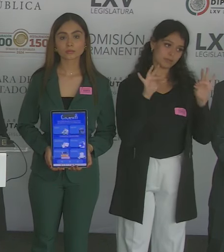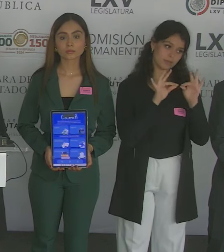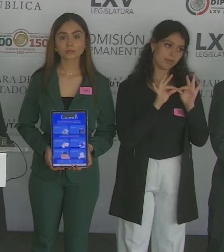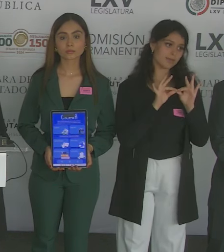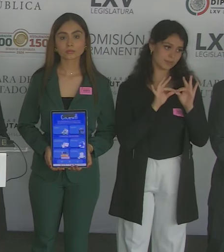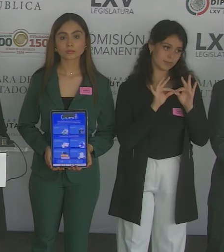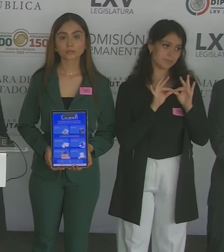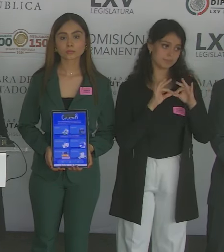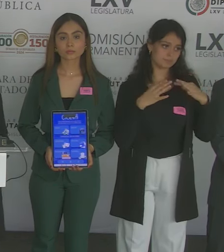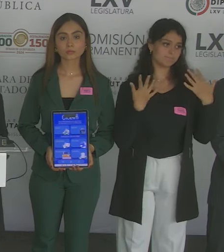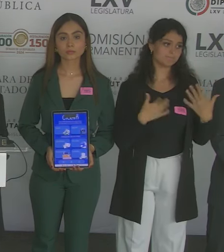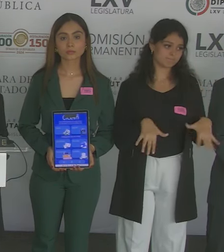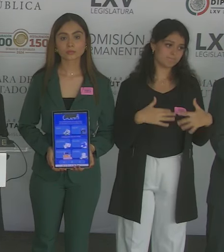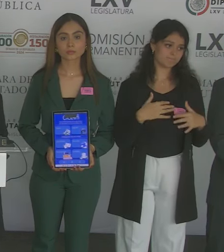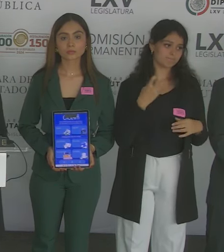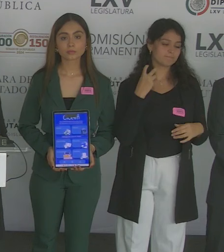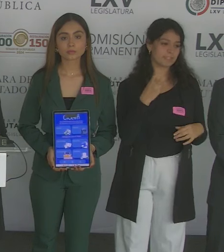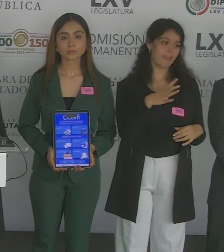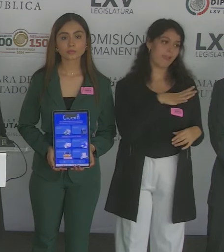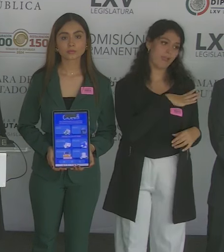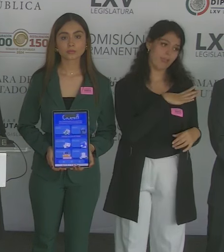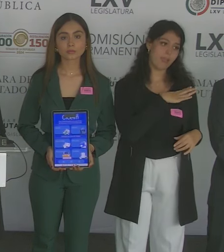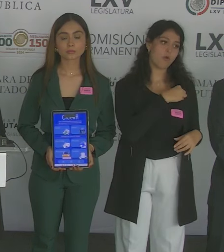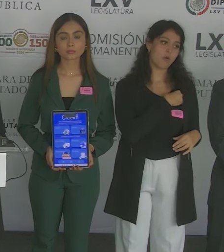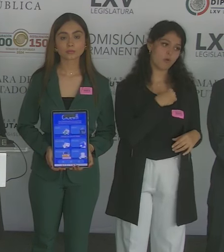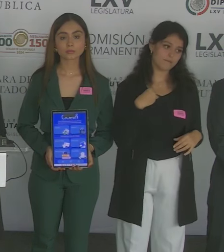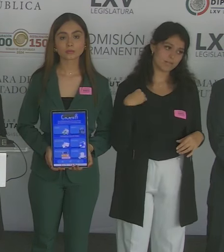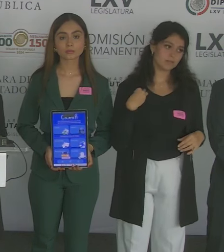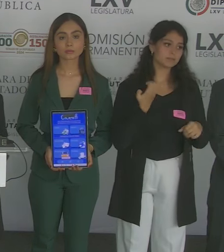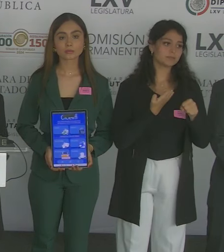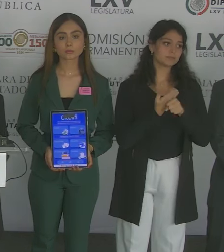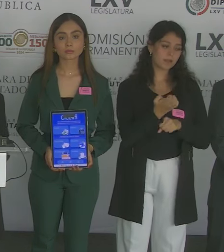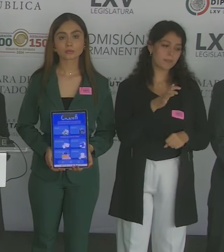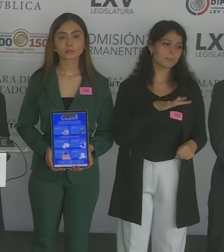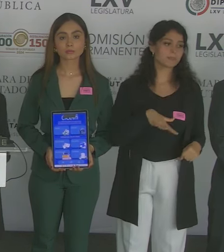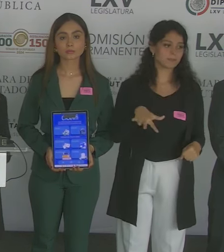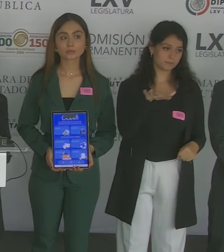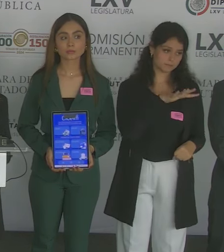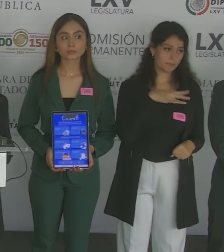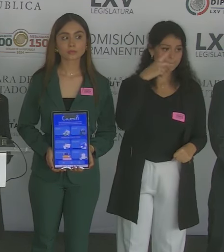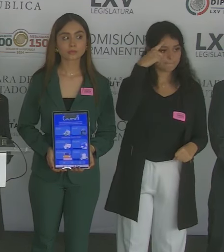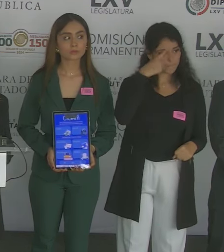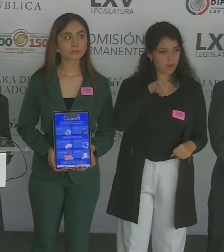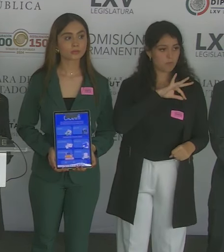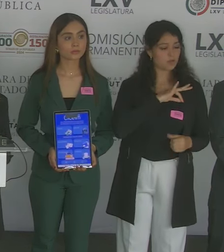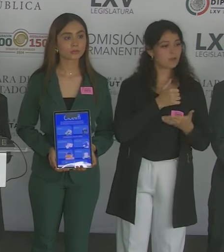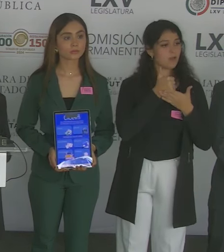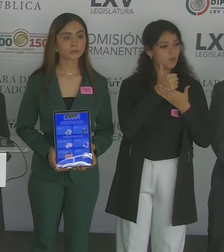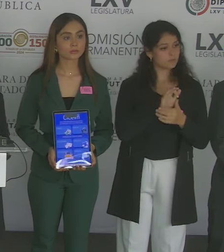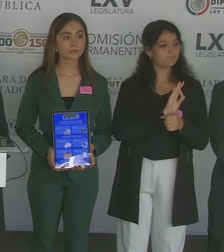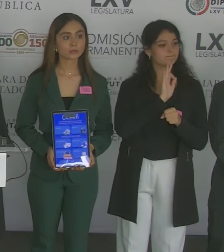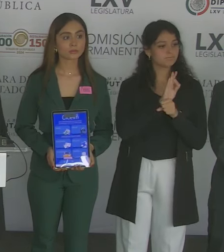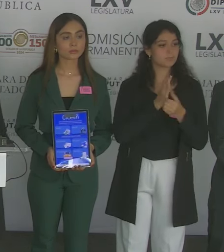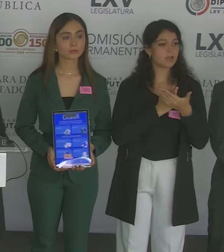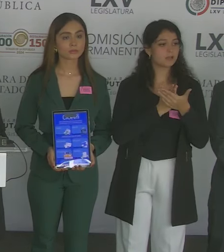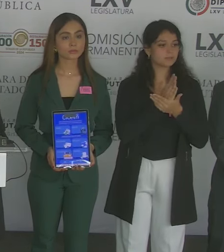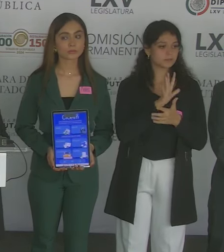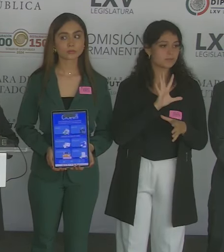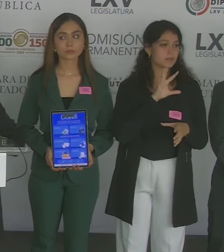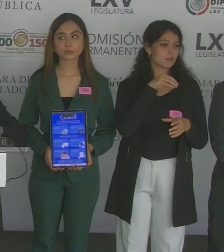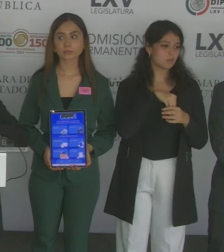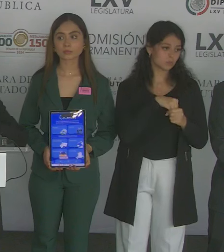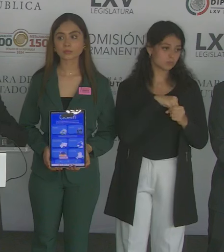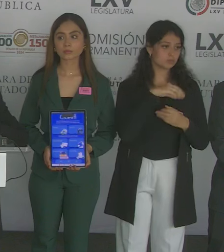efectivamente existen obligaciones del Estado a favor de la accesibilidad e inclusión de las